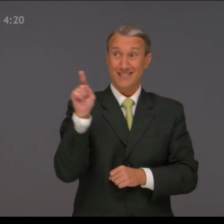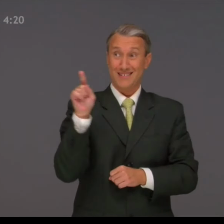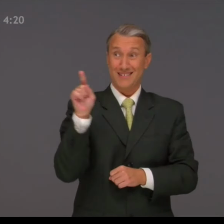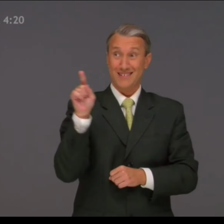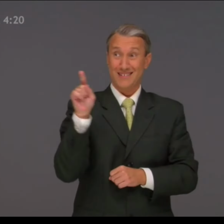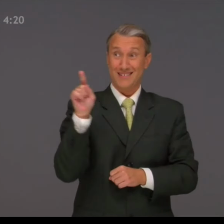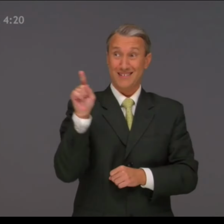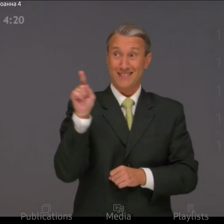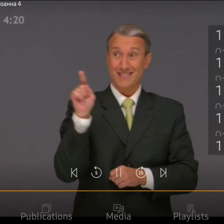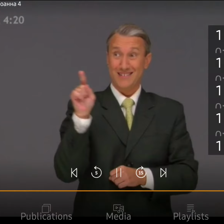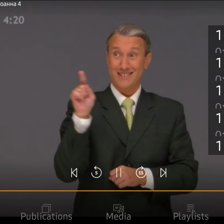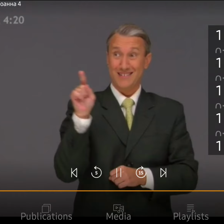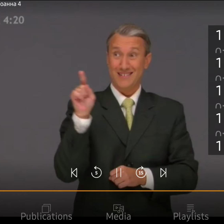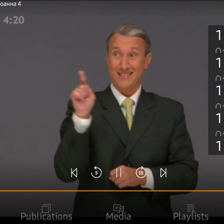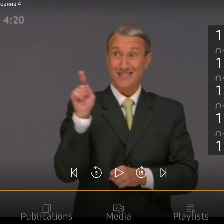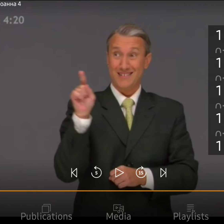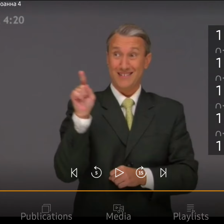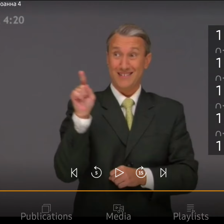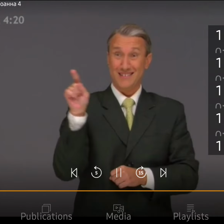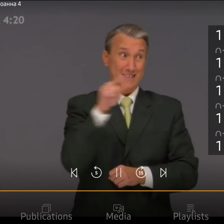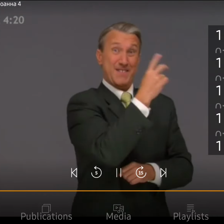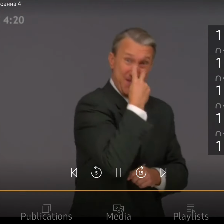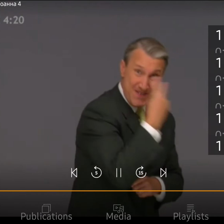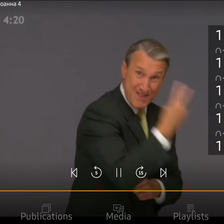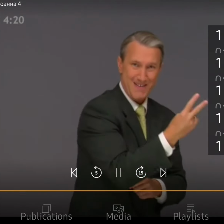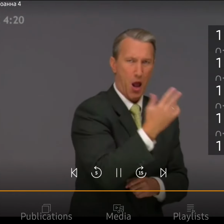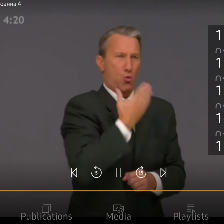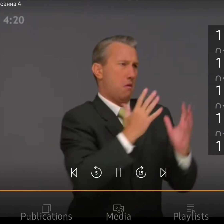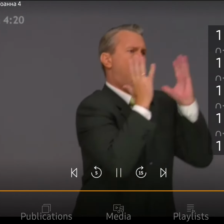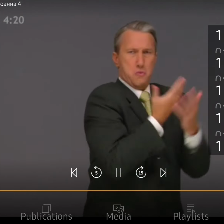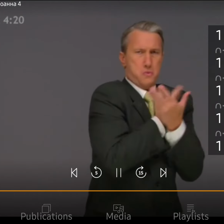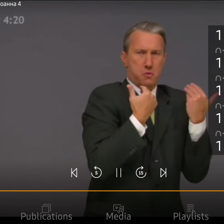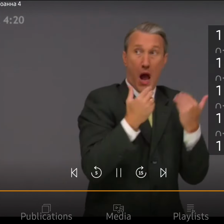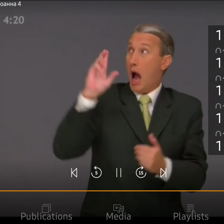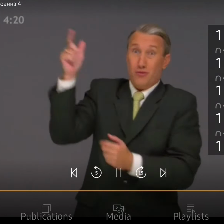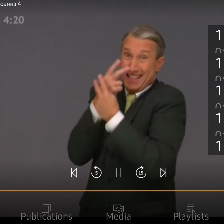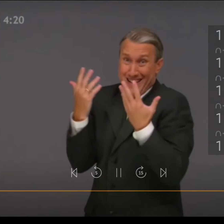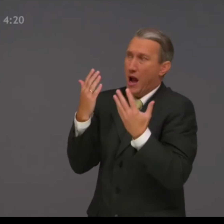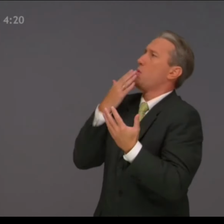Ben sana kurban olurum. Böyle laf ebeleyle